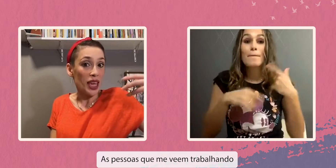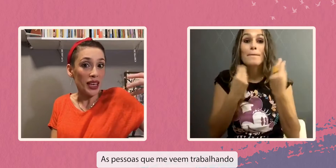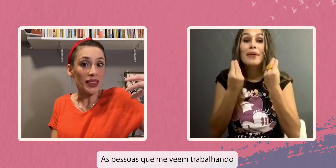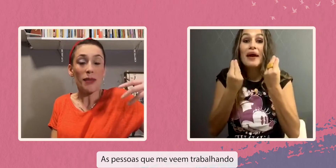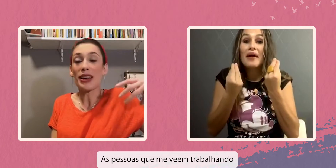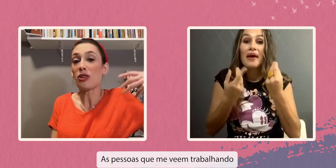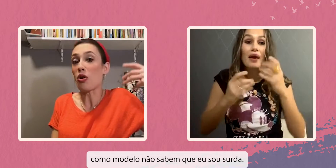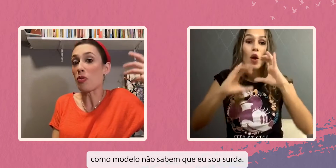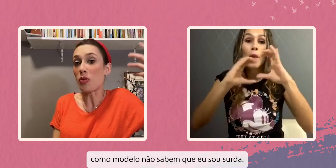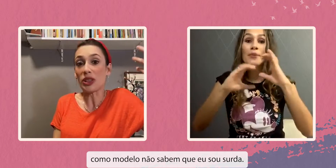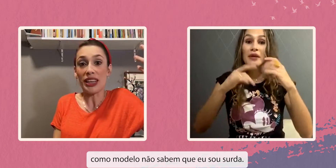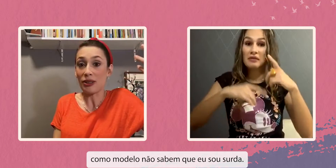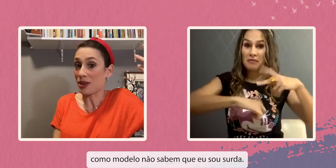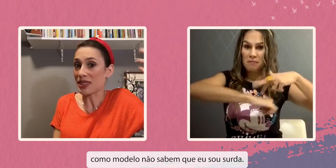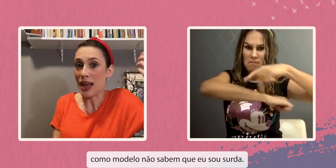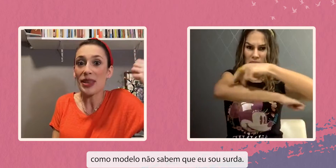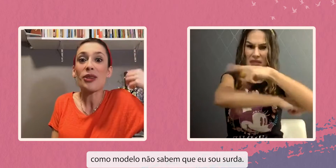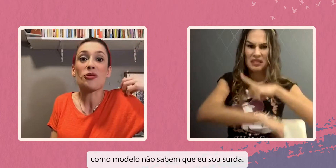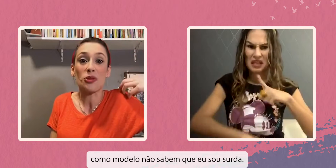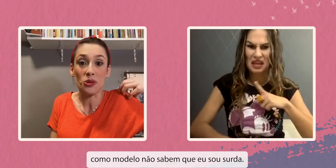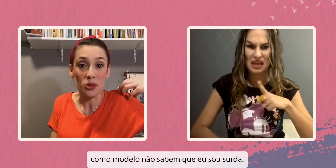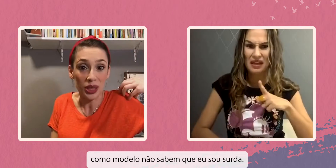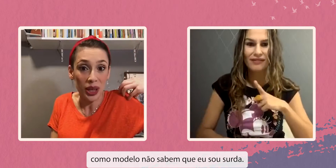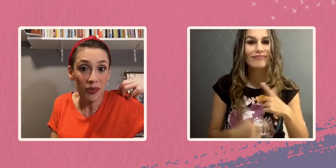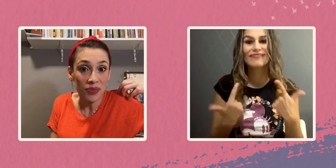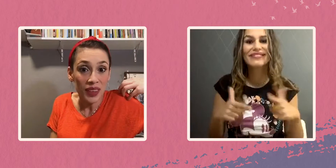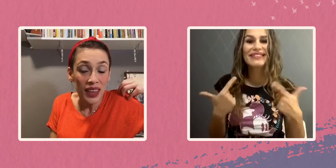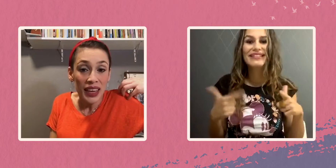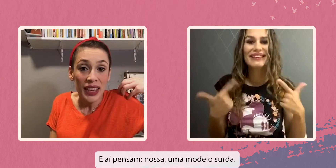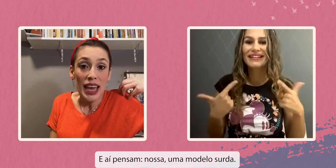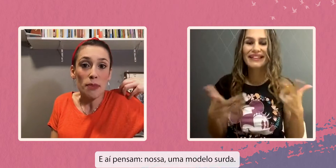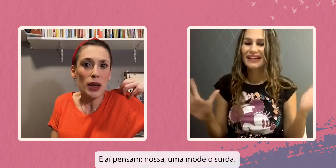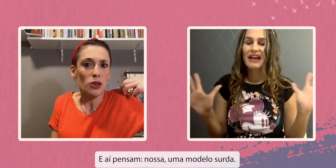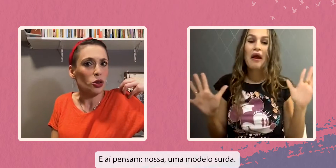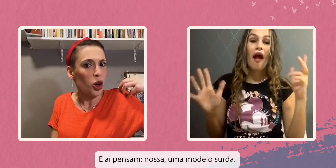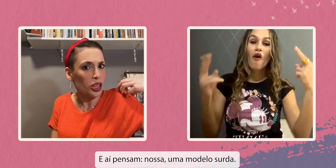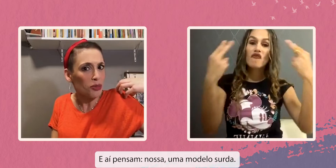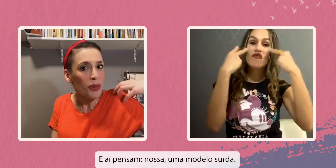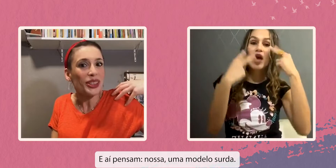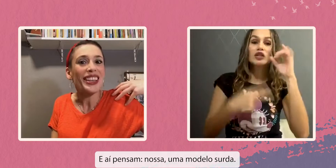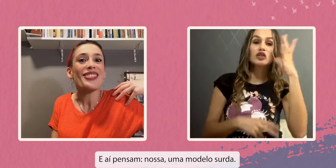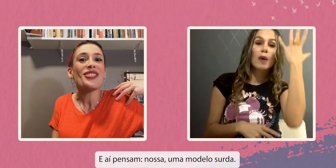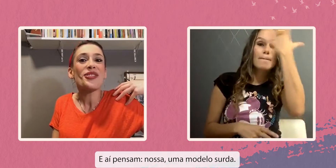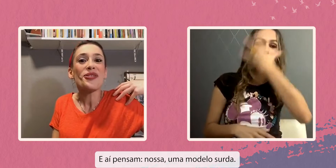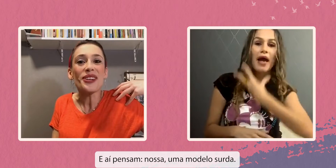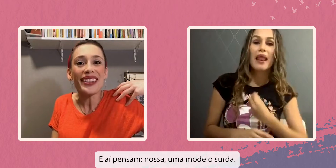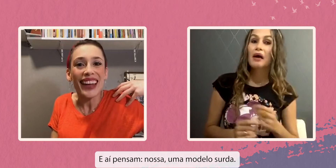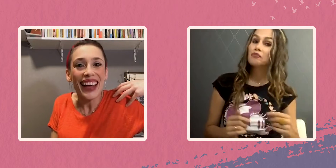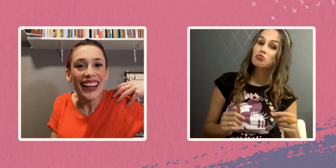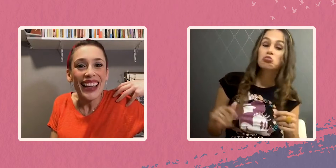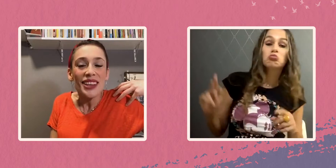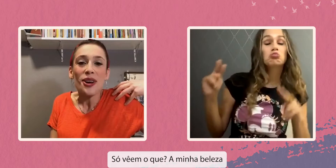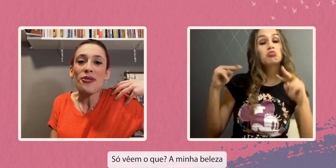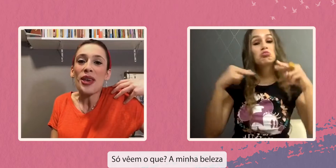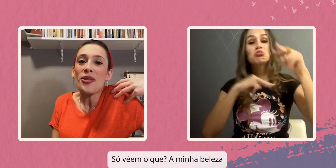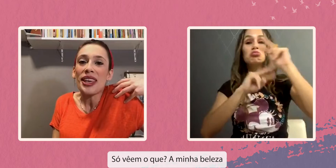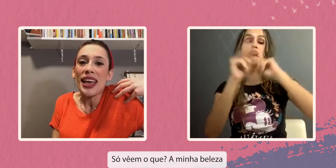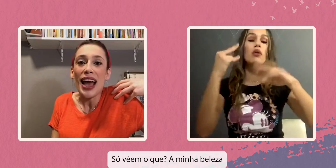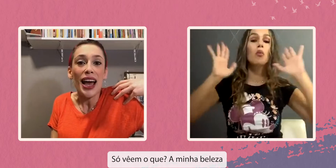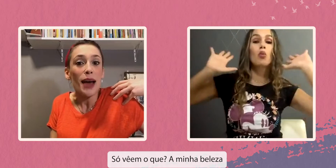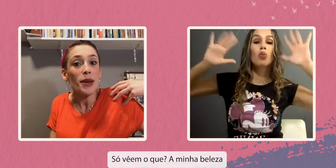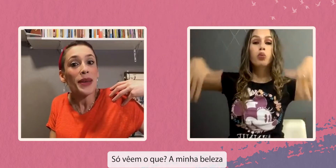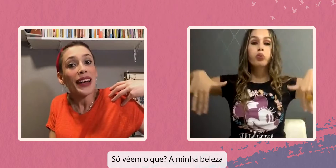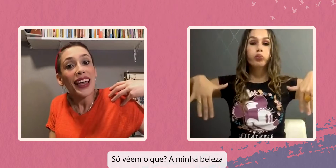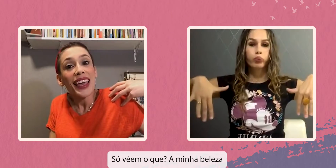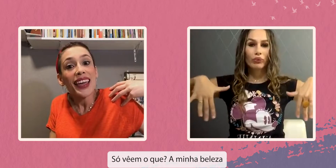me veem trabalhando como modelo não sabem que eu sou surda. E aí pensam, nossa, uma modelo surda. Só vem o